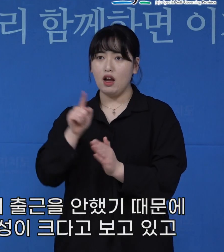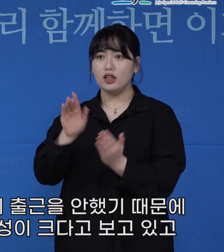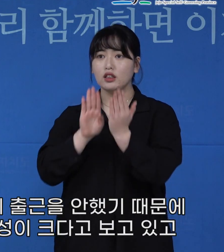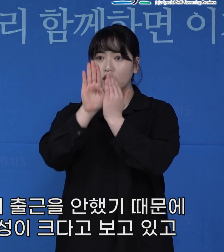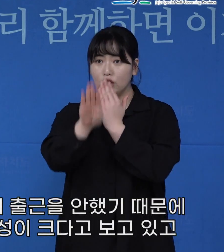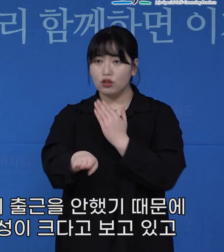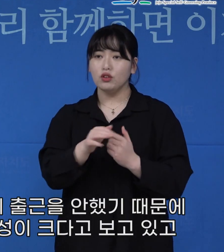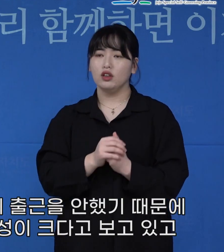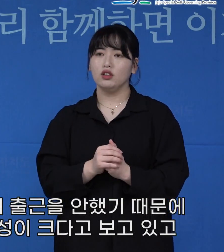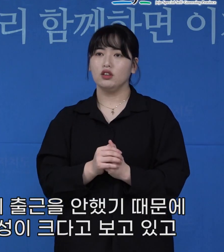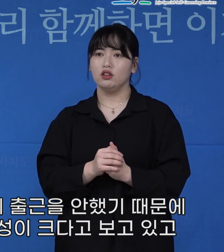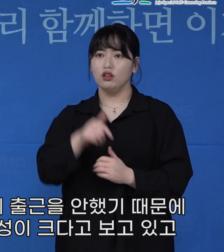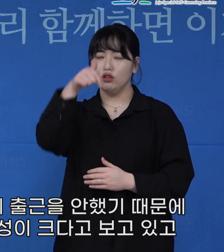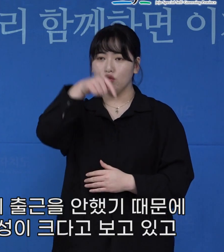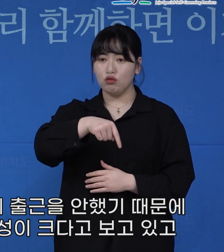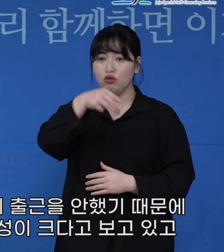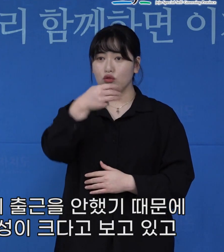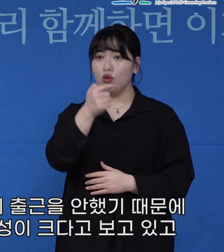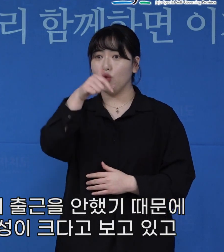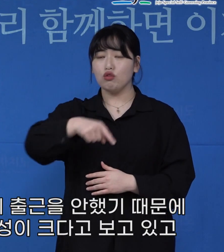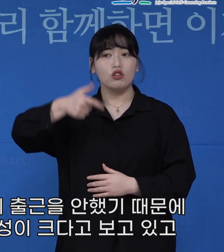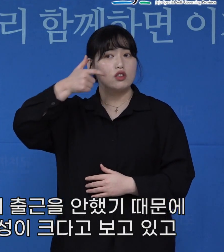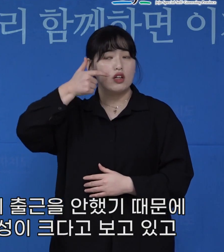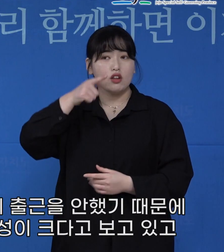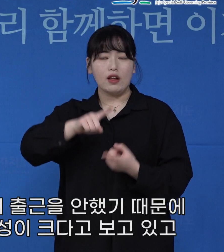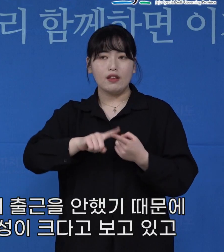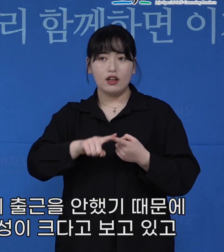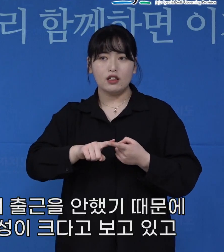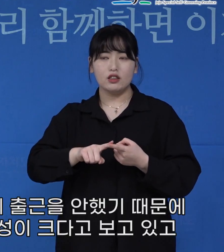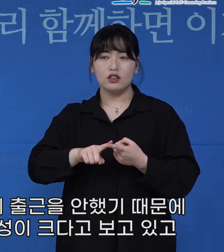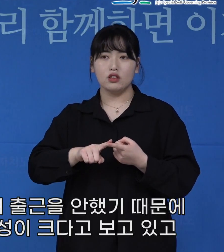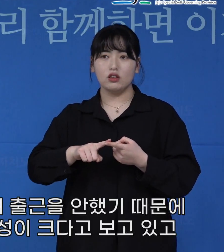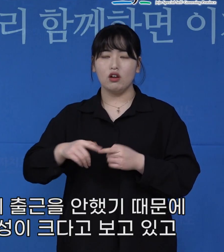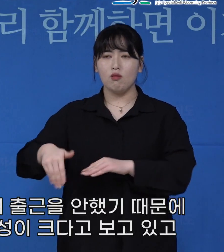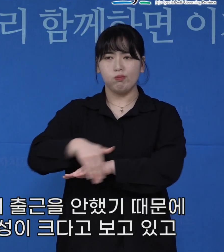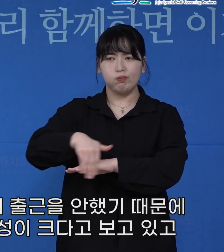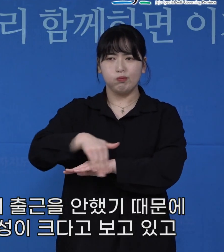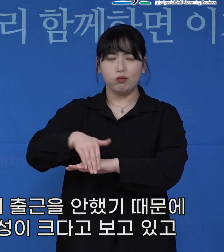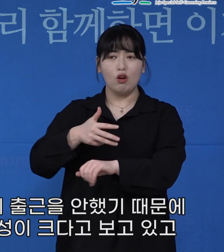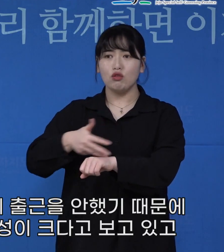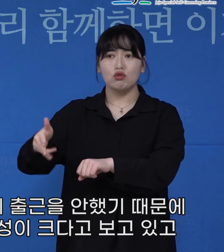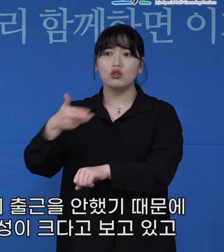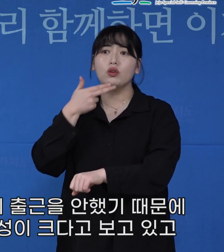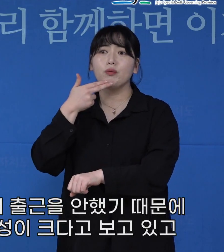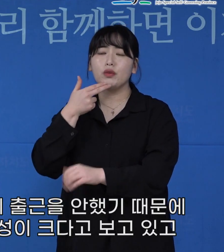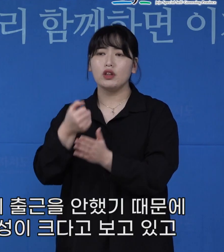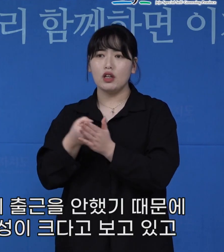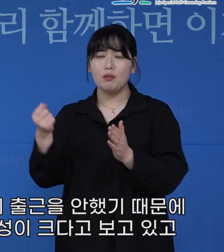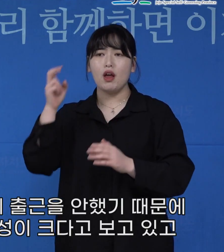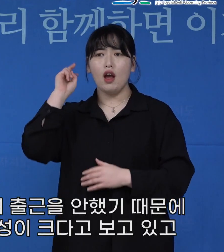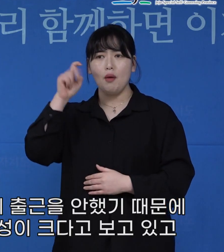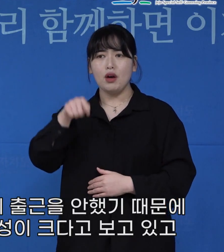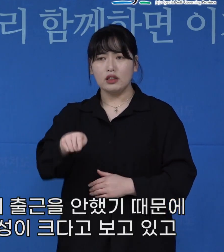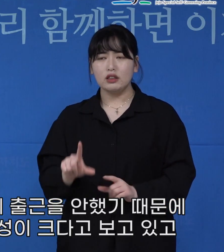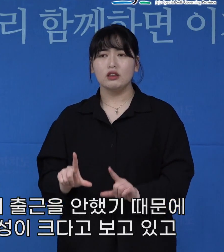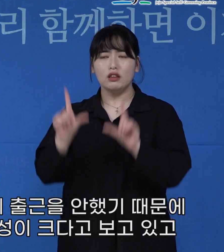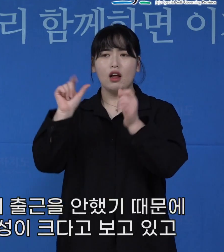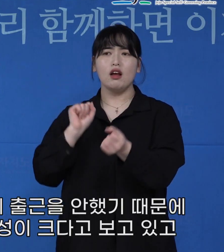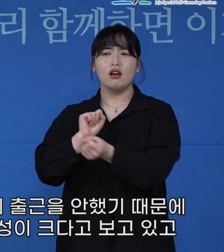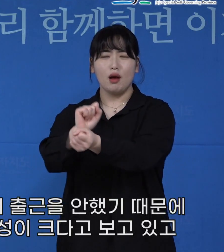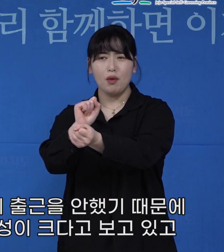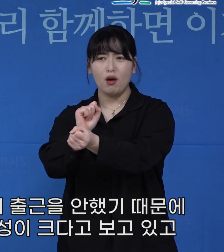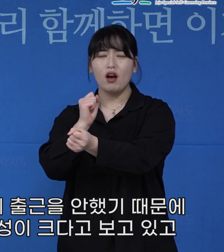후로는 구로구 콜센터에 출근을 안 했기 때문에 아마 이날 감염됐을